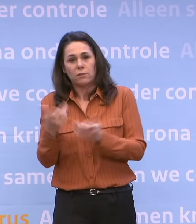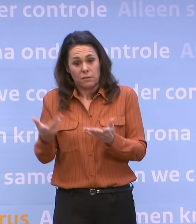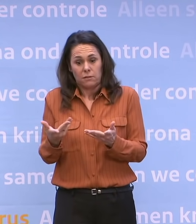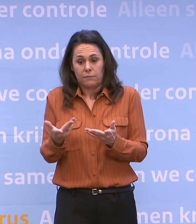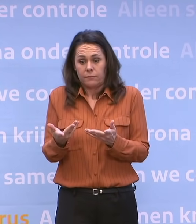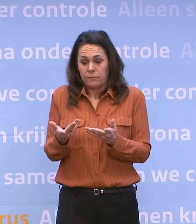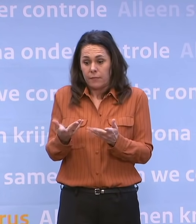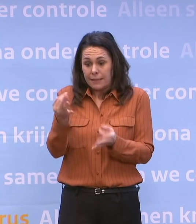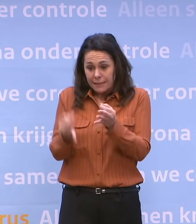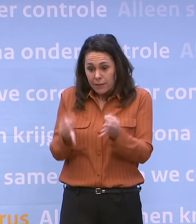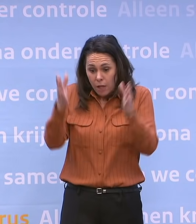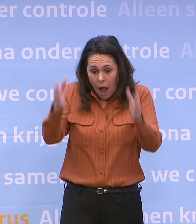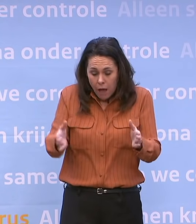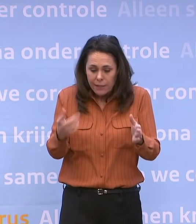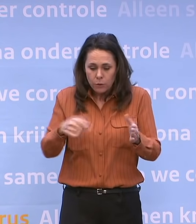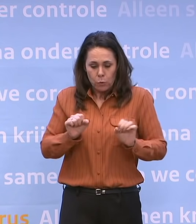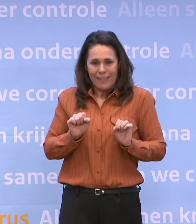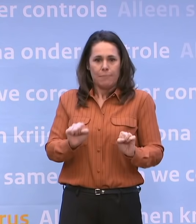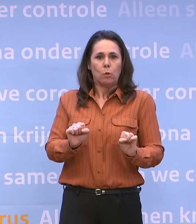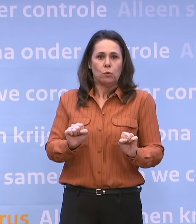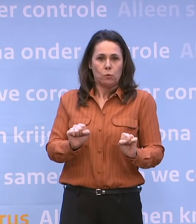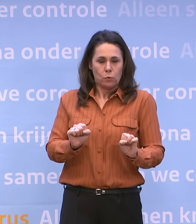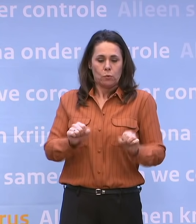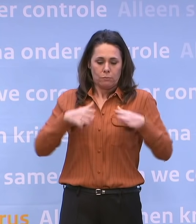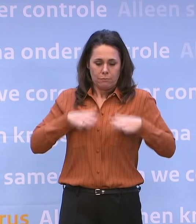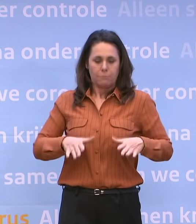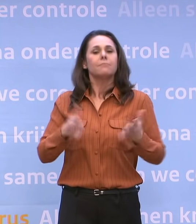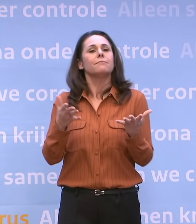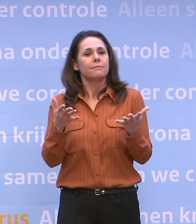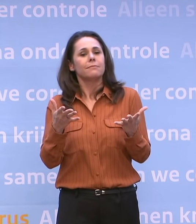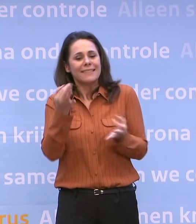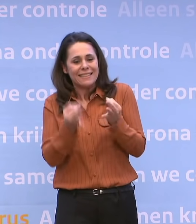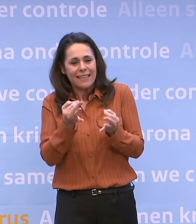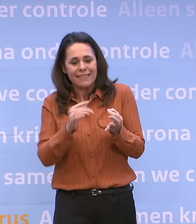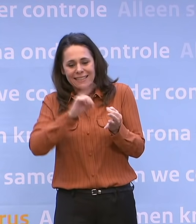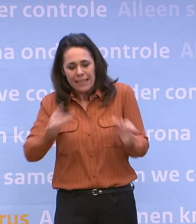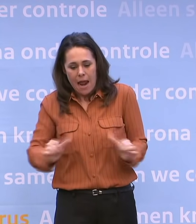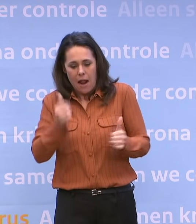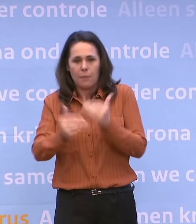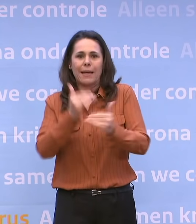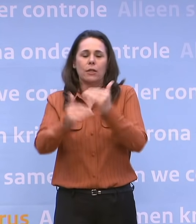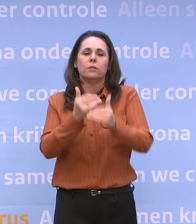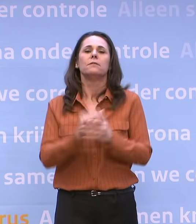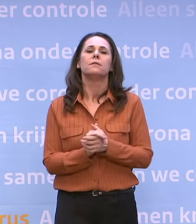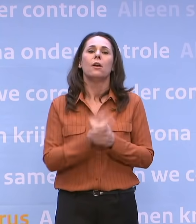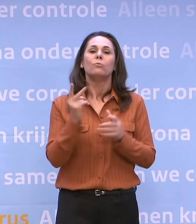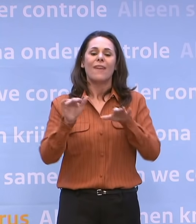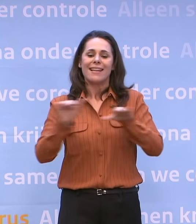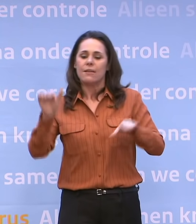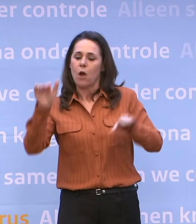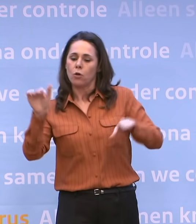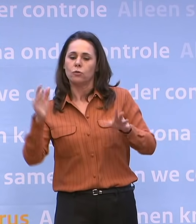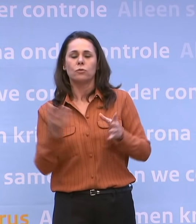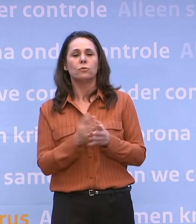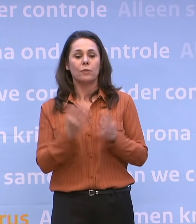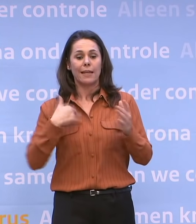het heeft gehad en inmiddels immuun is, om ook die testen op de kortst mogelijke termijn op te gaan starten, eigenlijk op twee niveaus. Namelijk de test